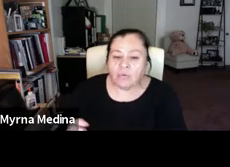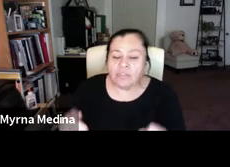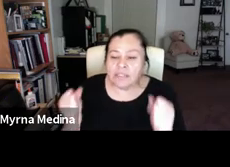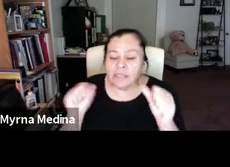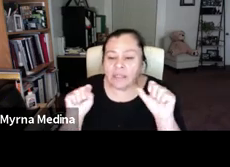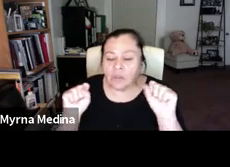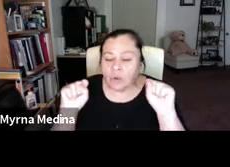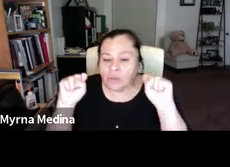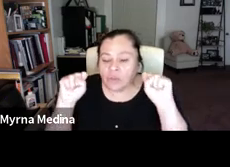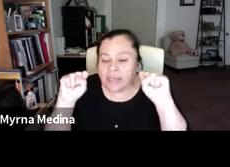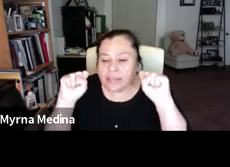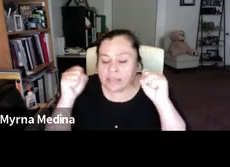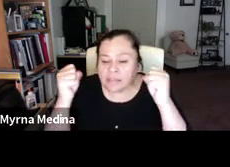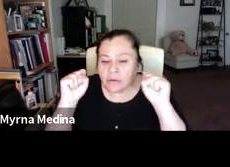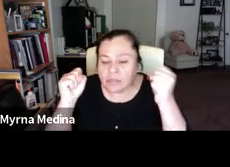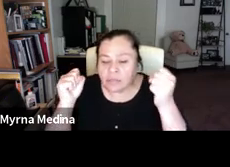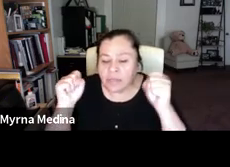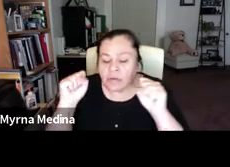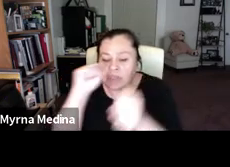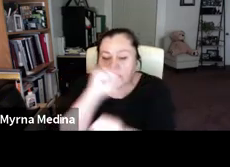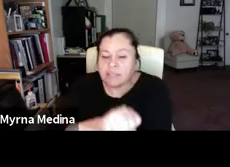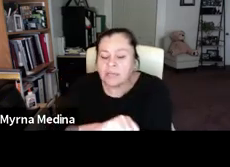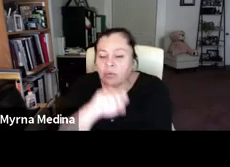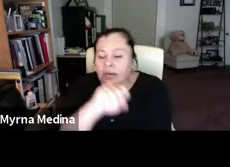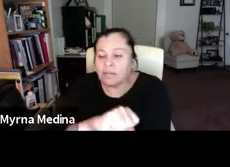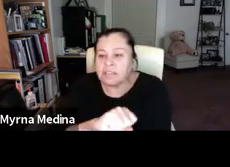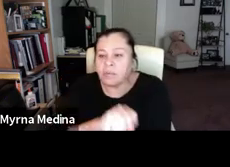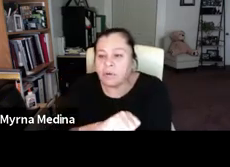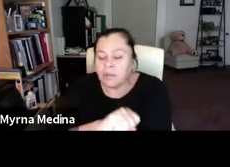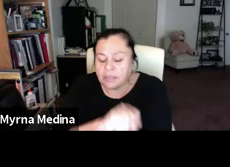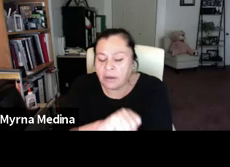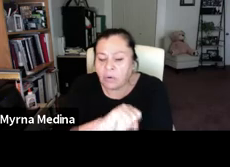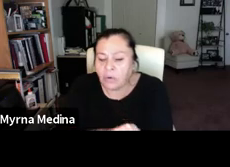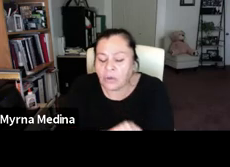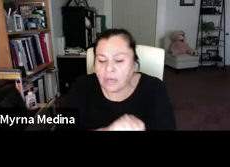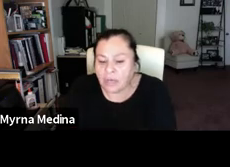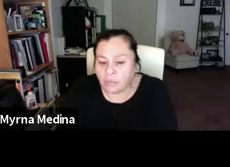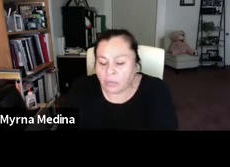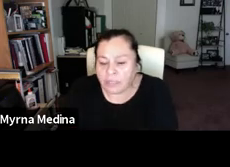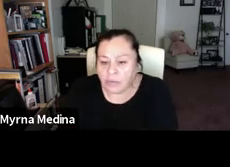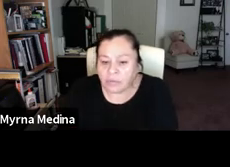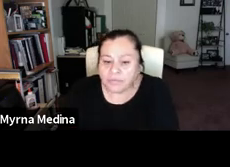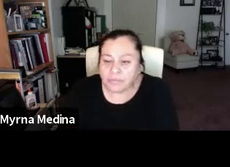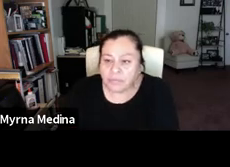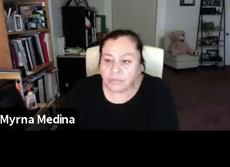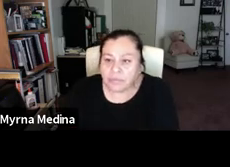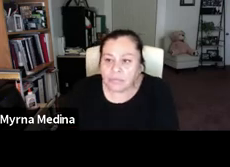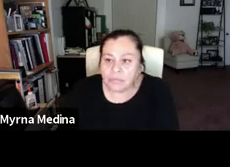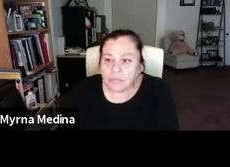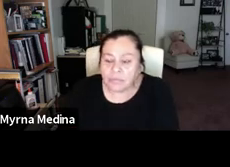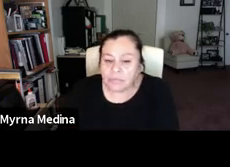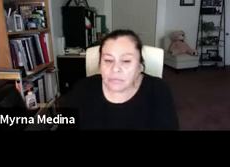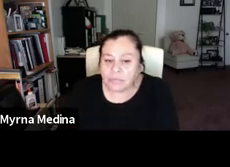trabajo, ustedes tienen 2 S's con las 2 manos y las traen una arriba hacia abajo, golpeando.